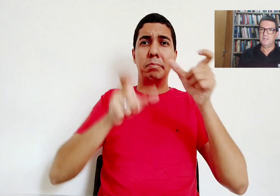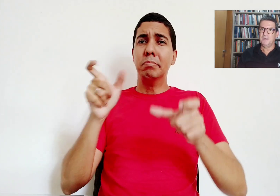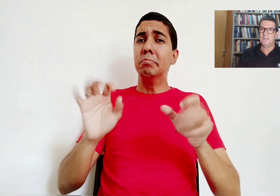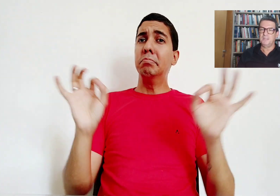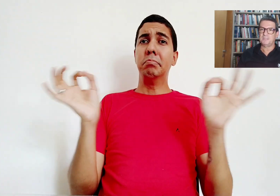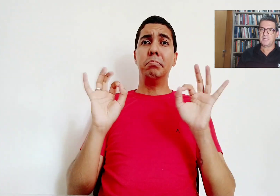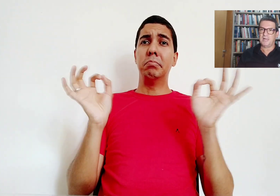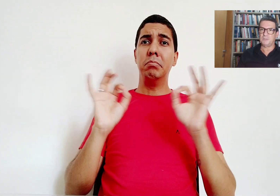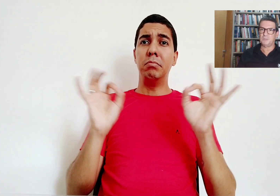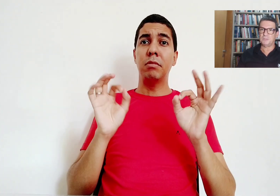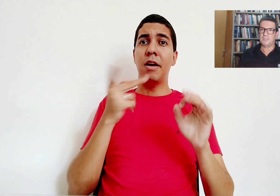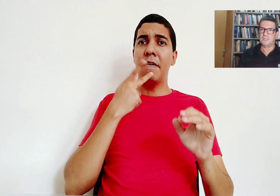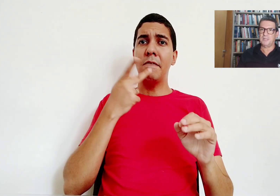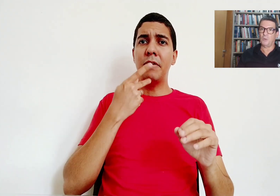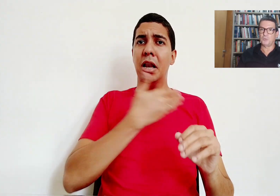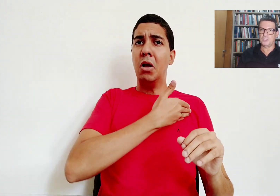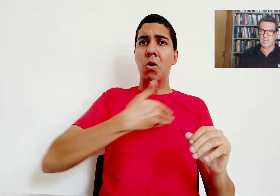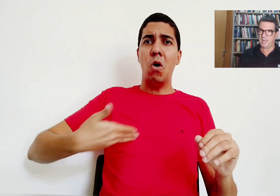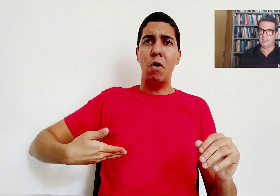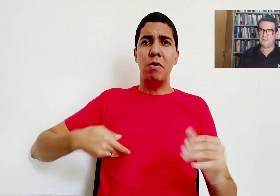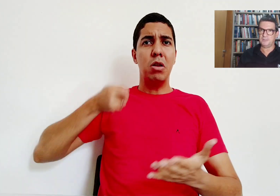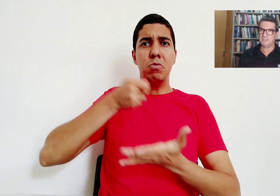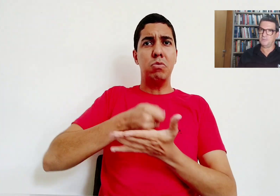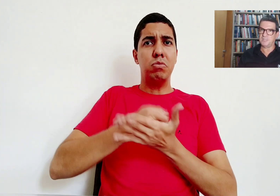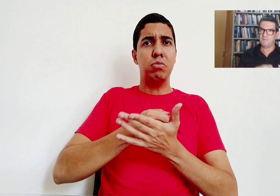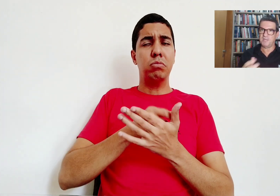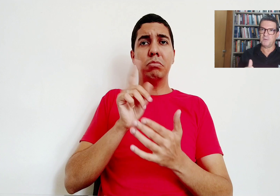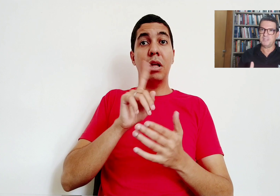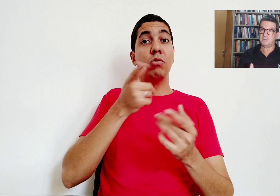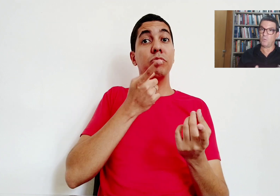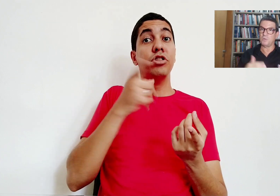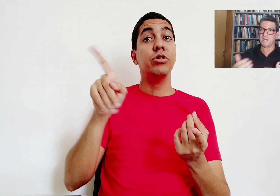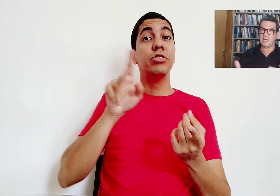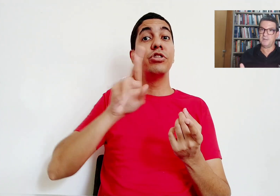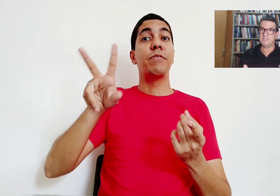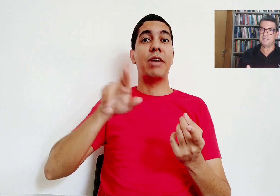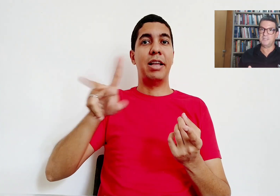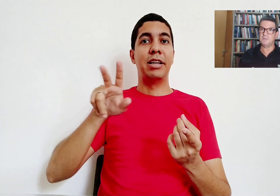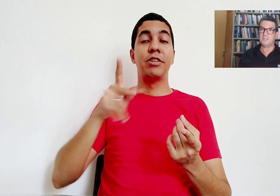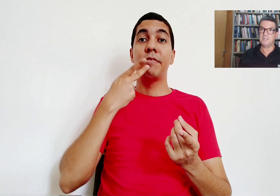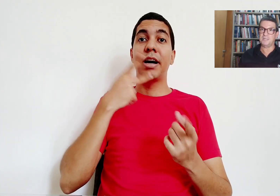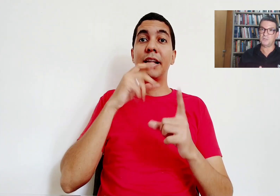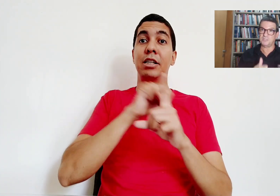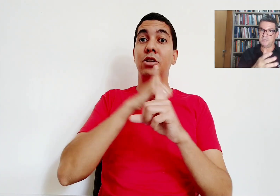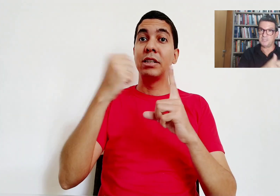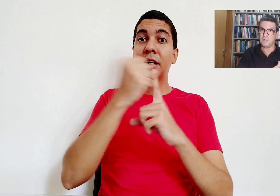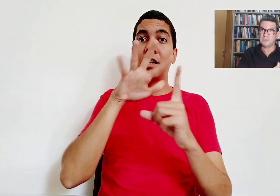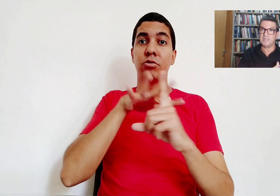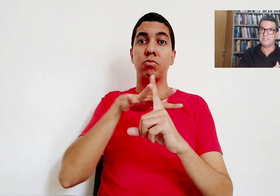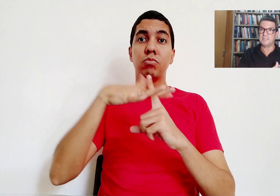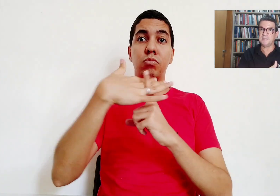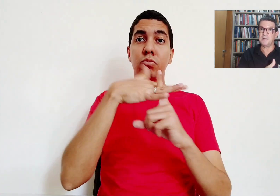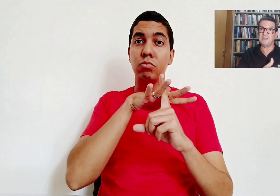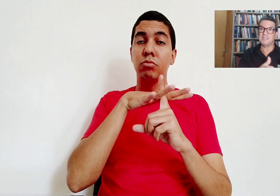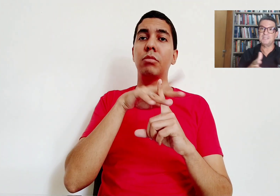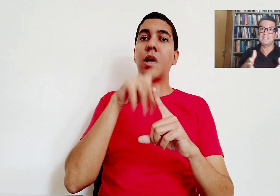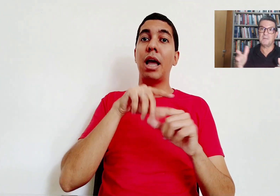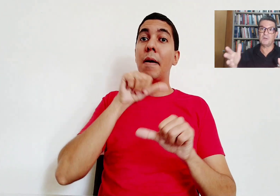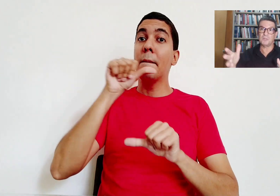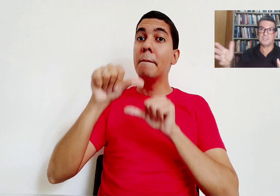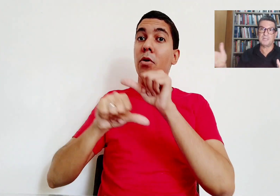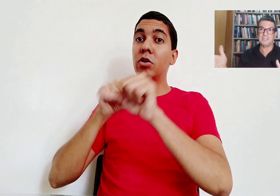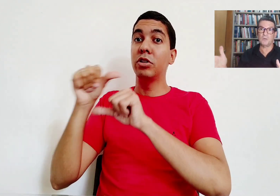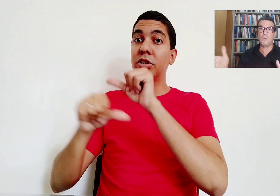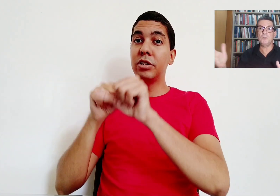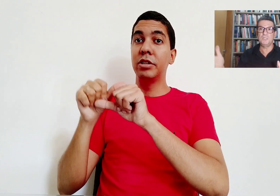falavam em estados autoritários, eles não se referiam a isso, ao contrário, eles diziam que a sociedade socialista seria uma transição